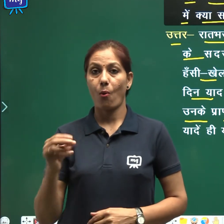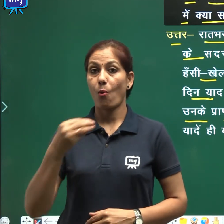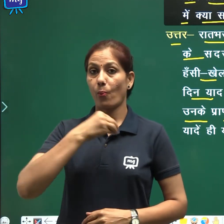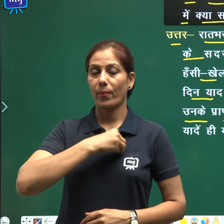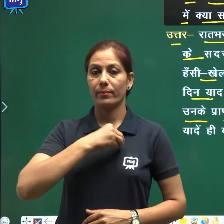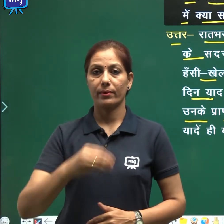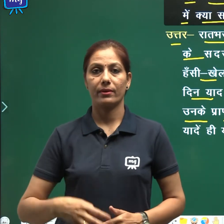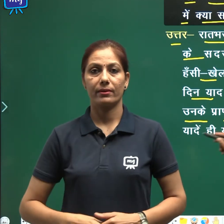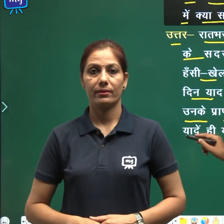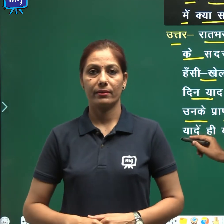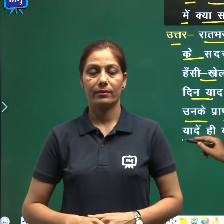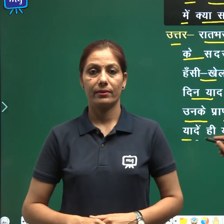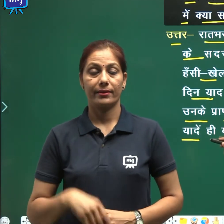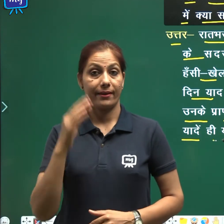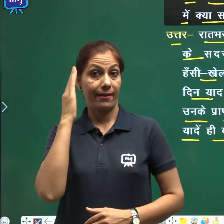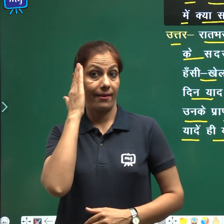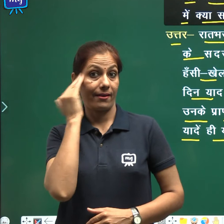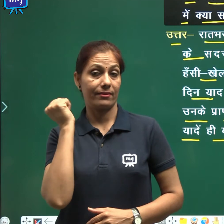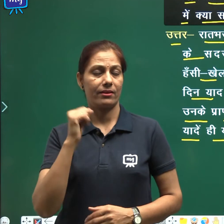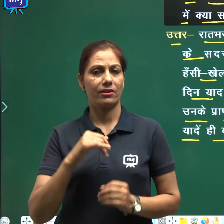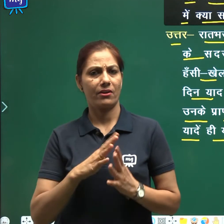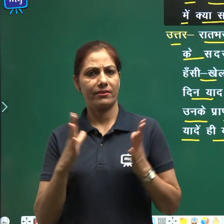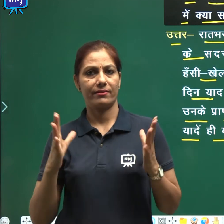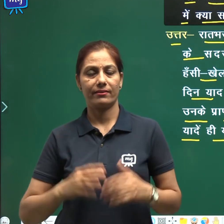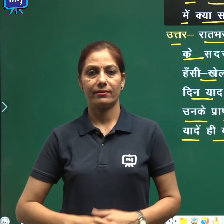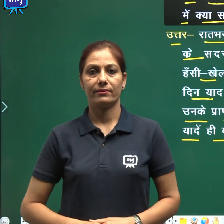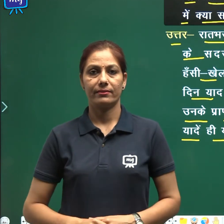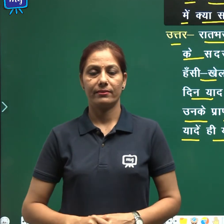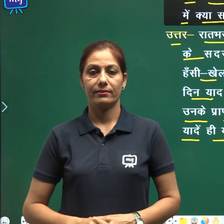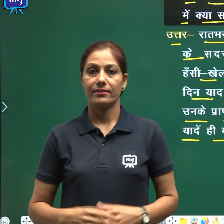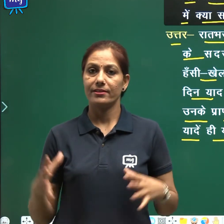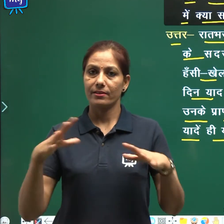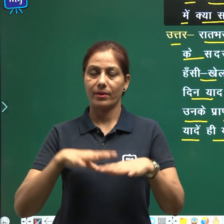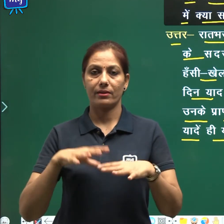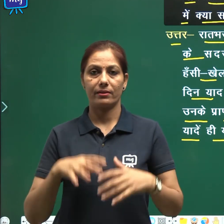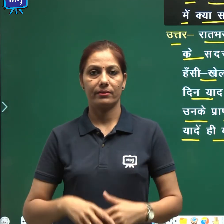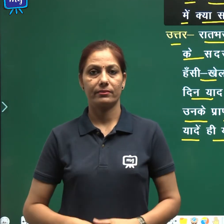में यादें ही यादें समा गई।